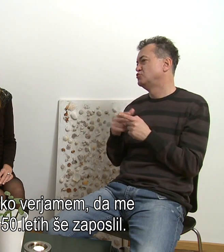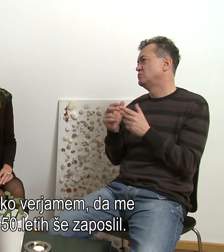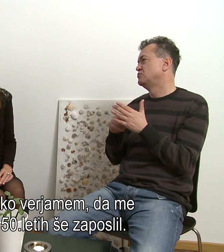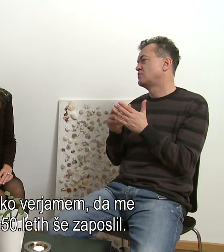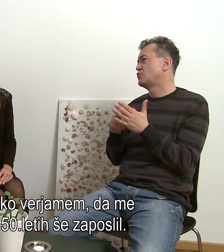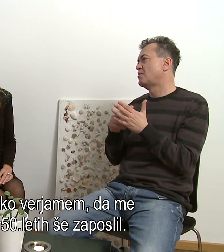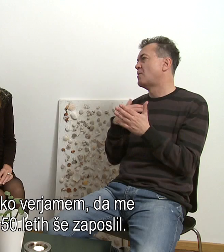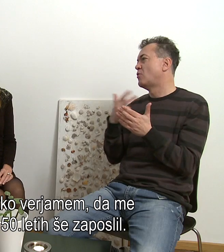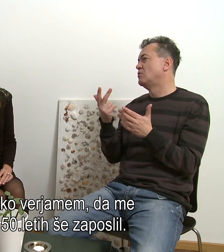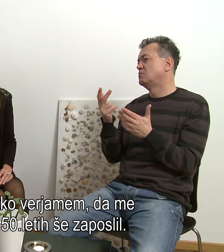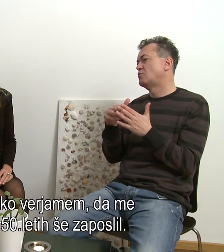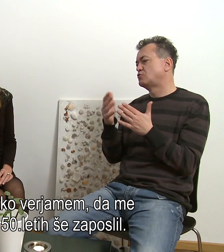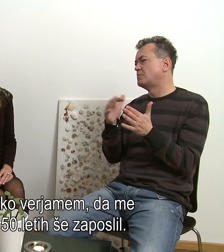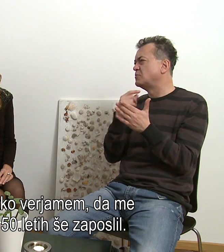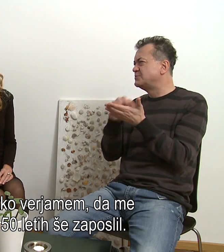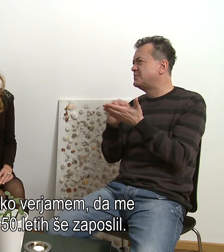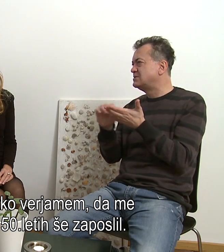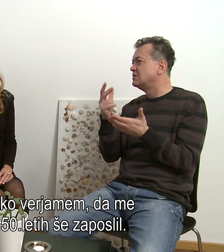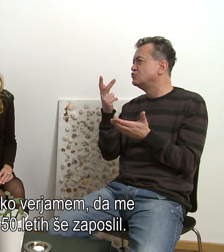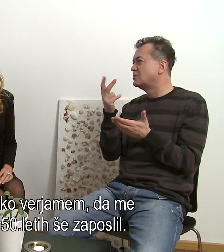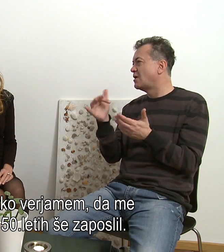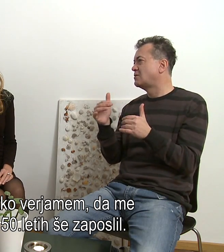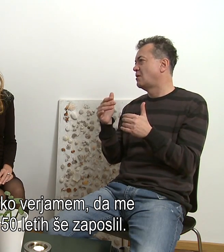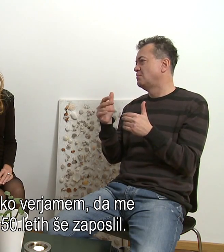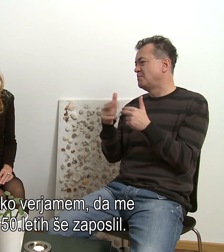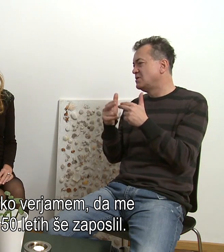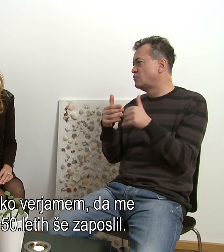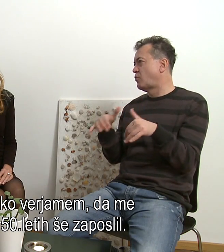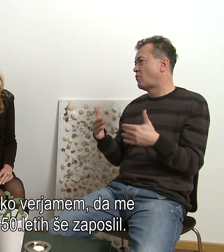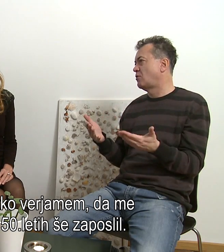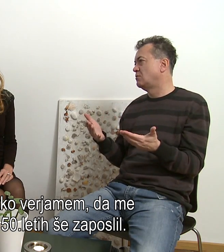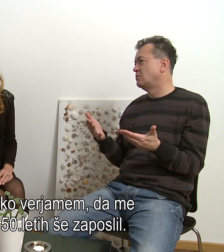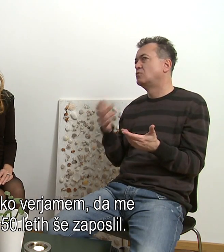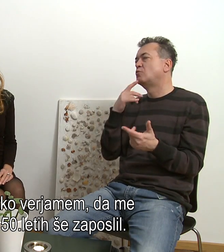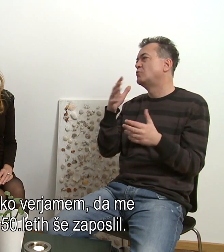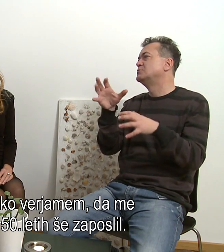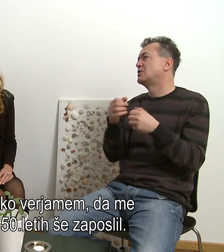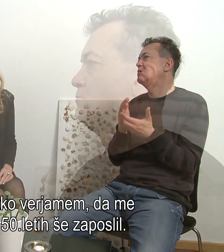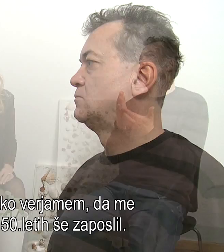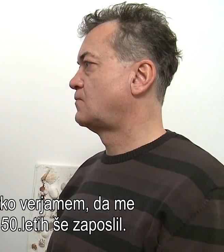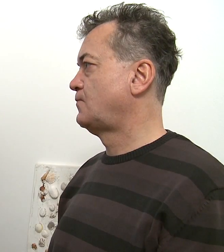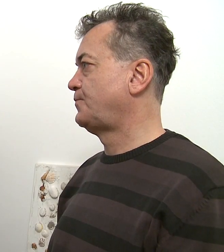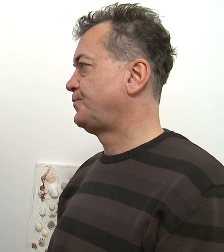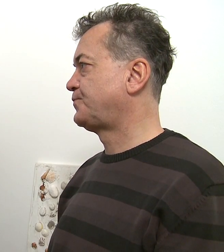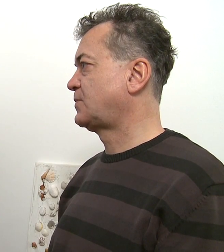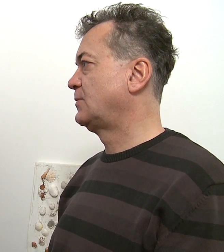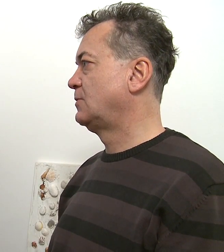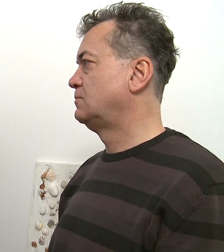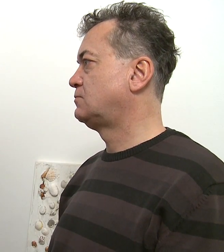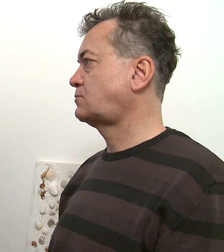da bo prestopil v drugo službo. Zdaj pa pri 50. letu, pri 50 letih, ko je kmalu.